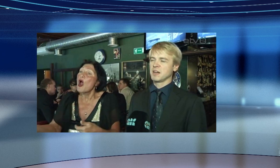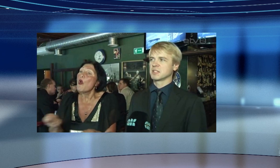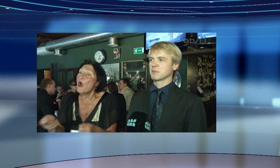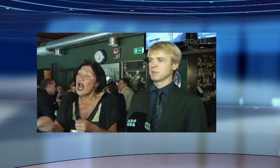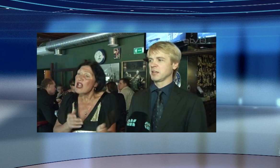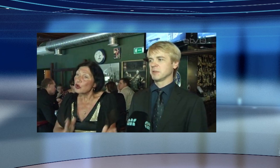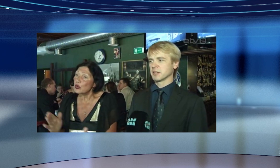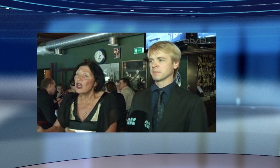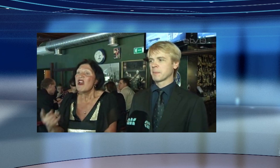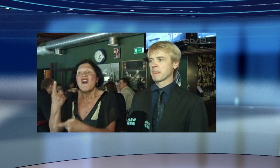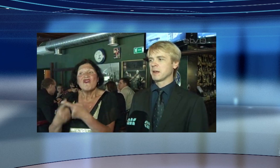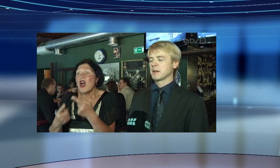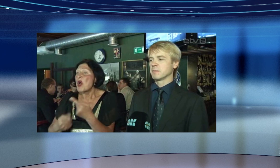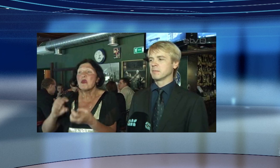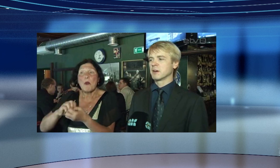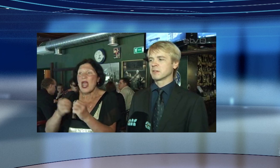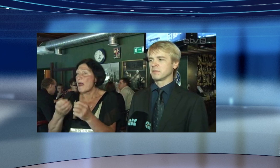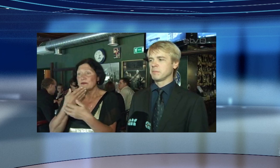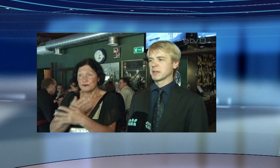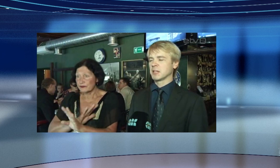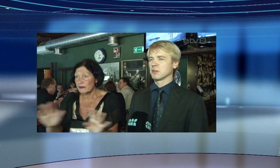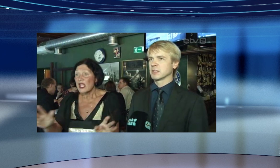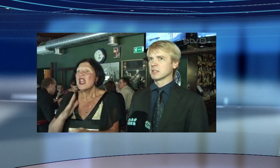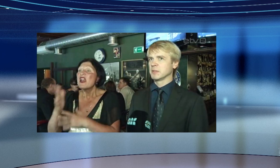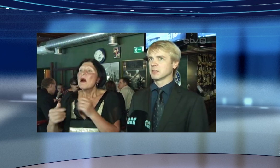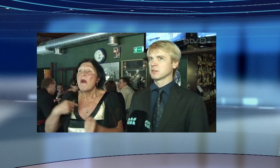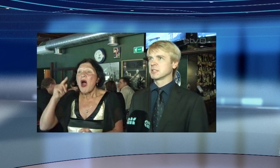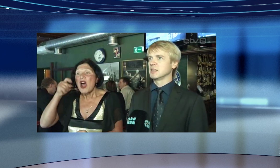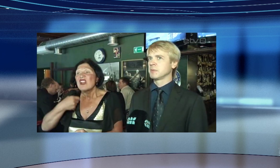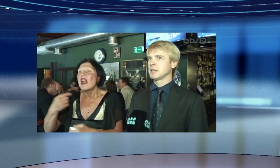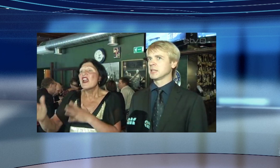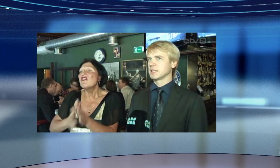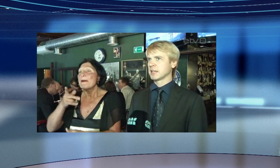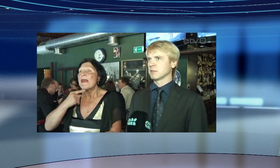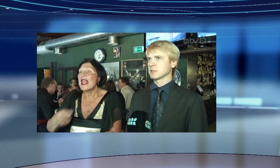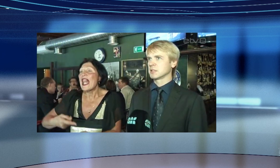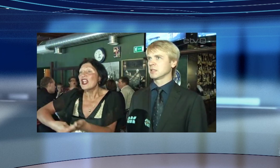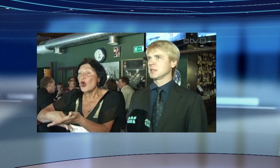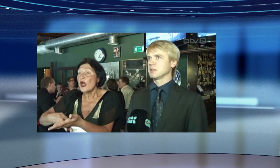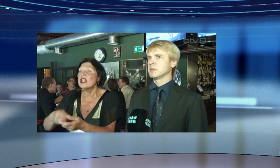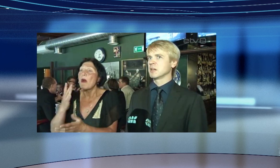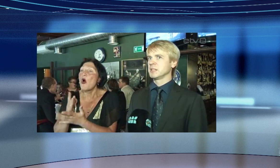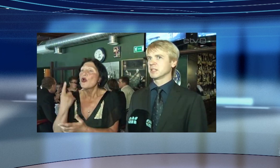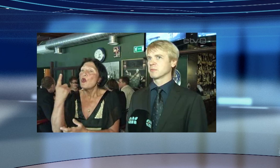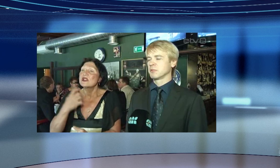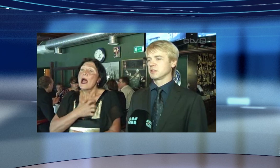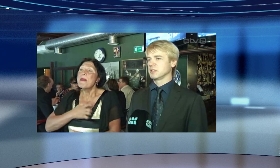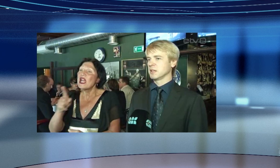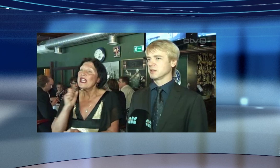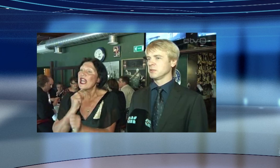väheste probleemidega. Ma arvan, et viipekeele toetamine on üks selline põhiline tegevus, mis aitab kurtide